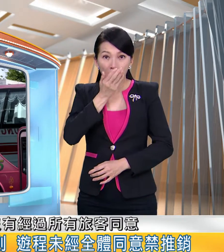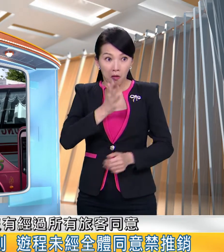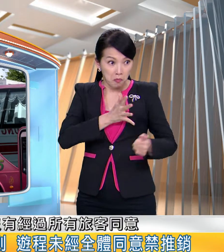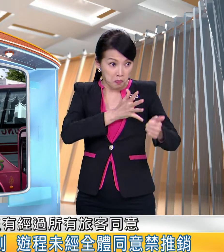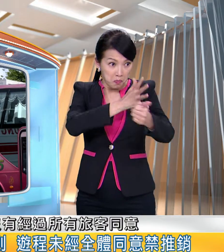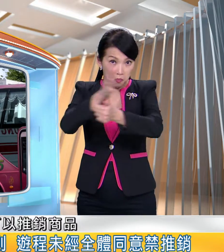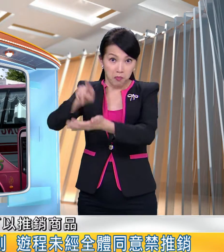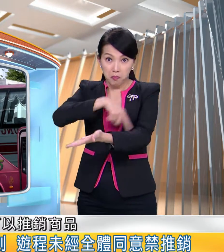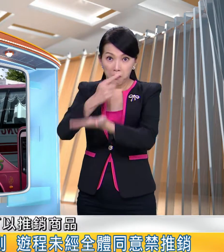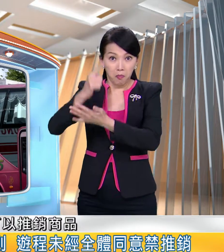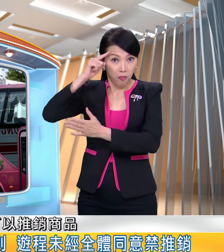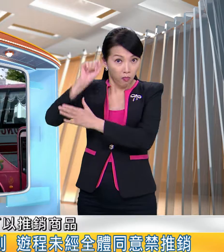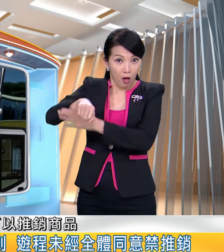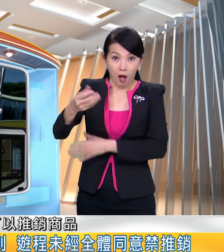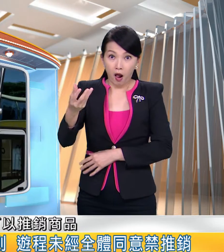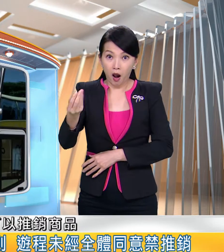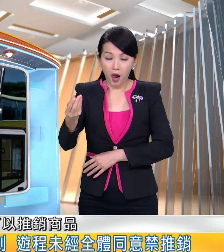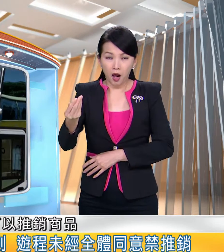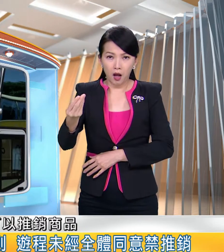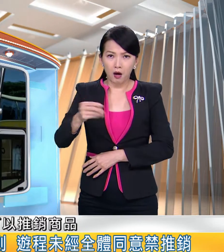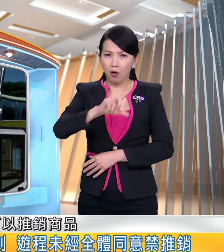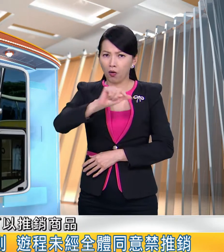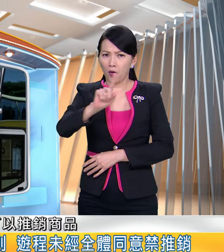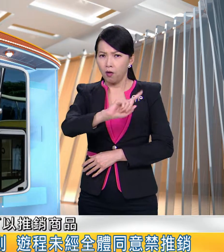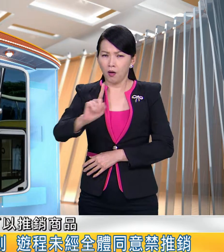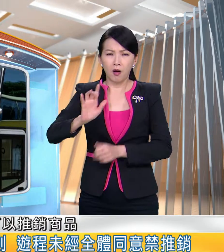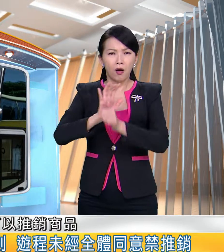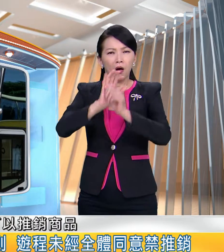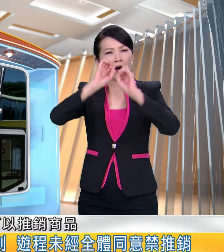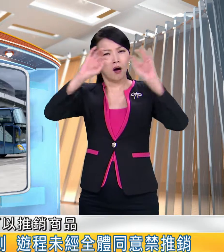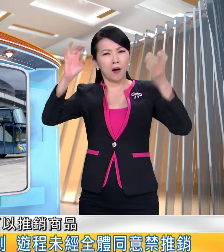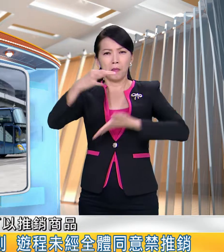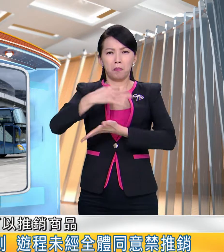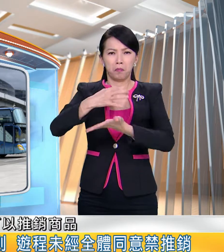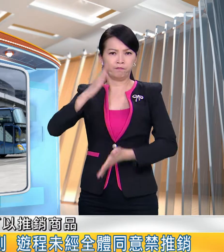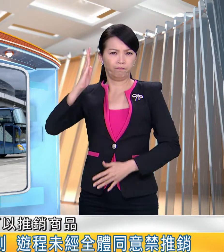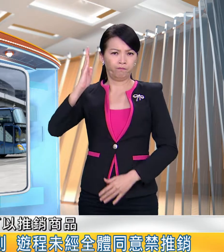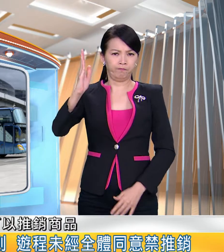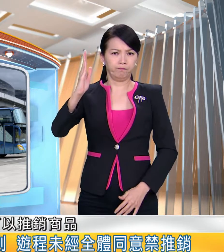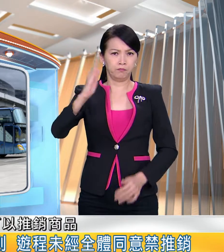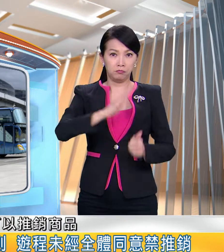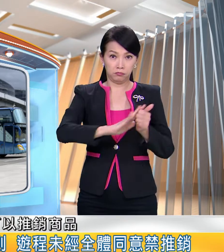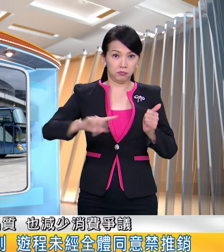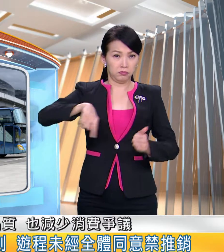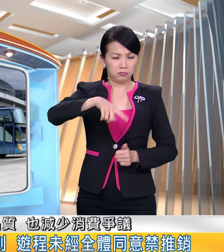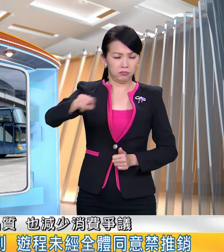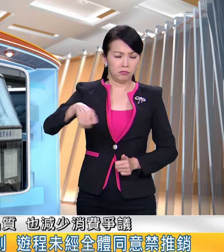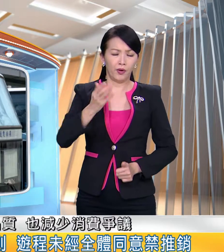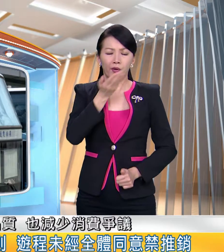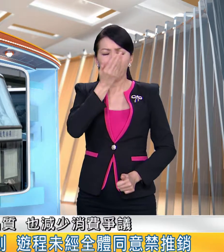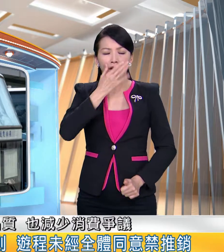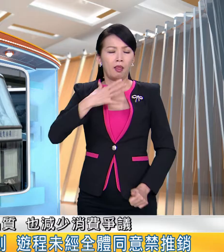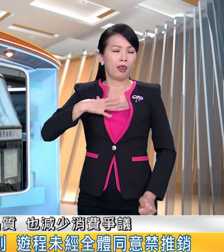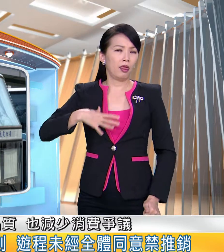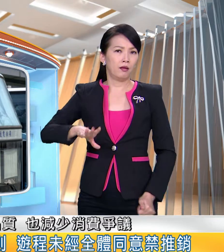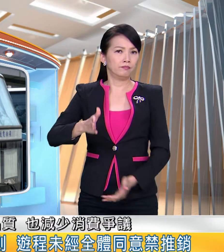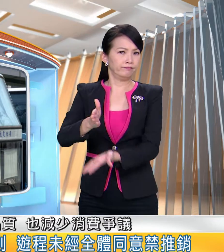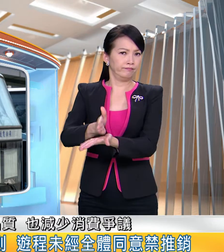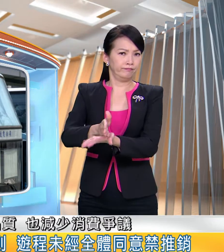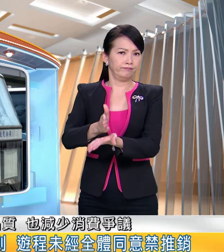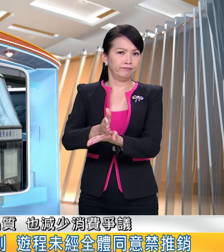同意，在游程当中就不可以推销商品，避免影响到旅游品